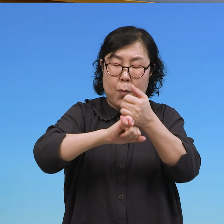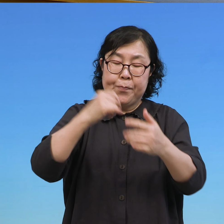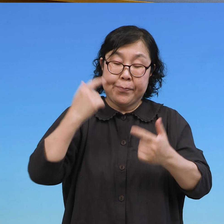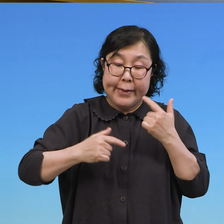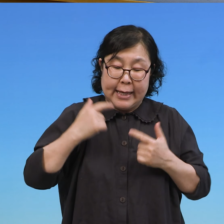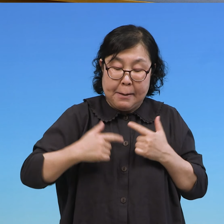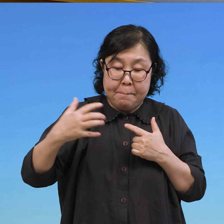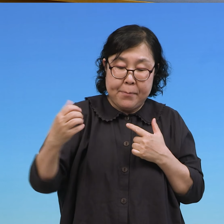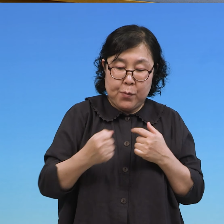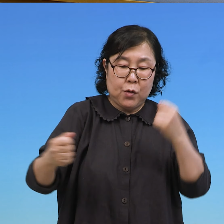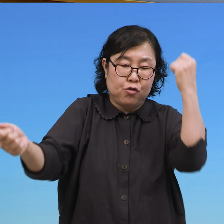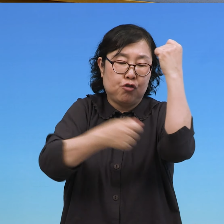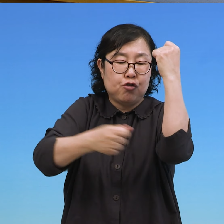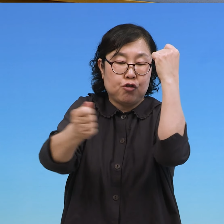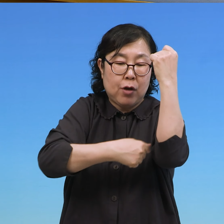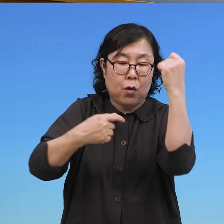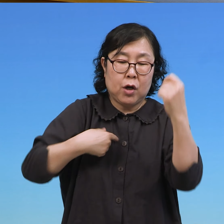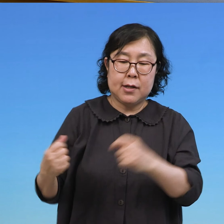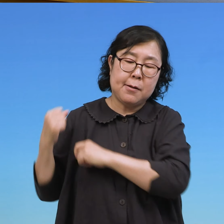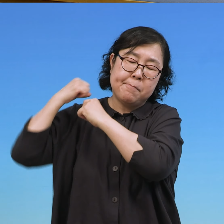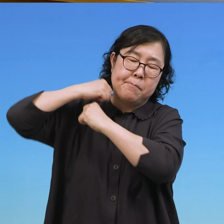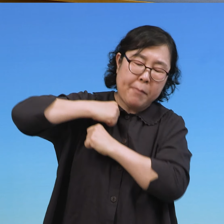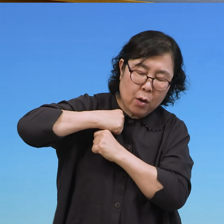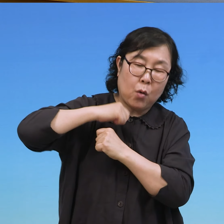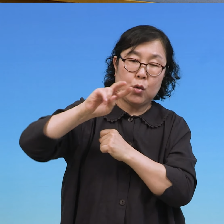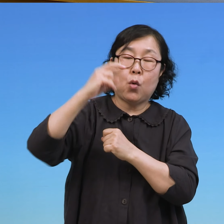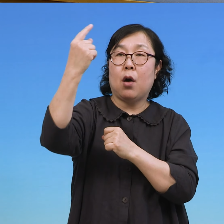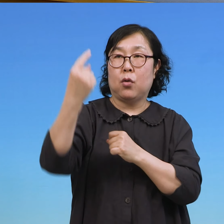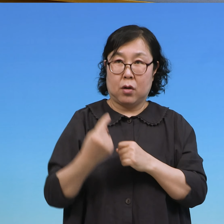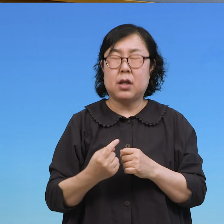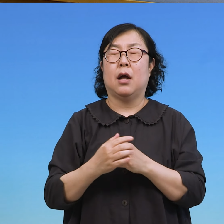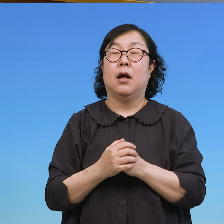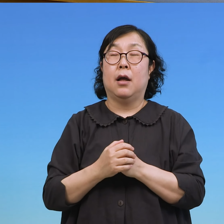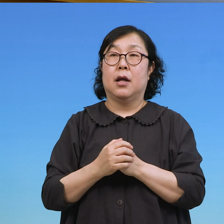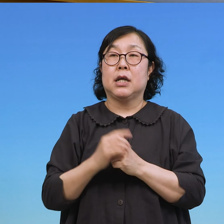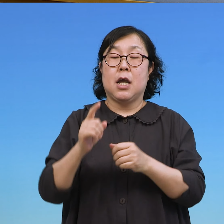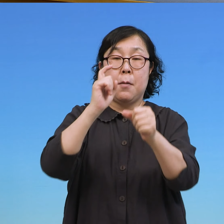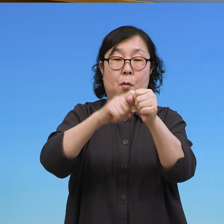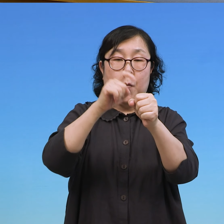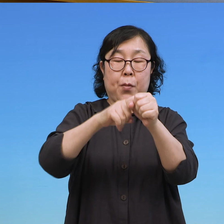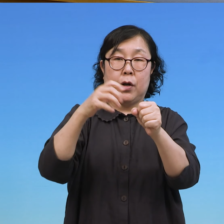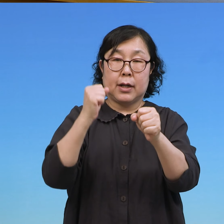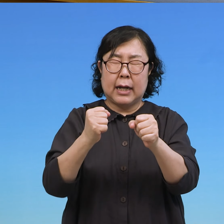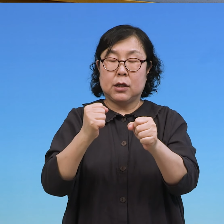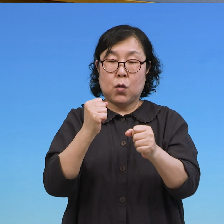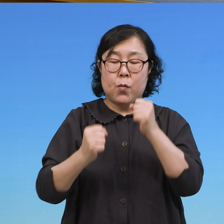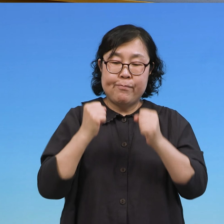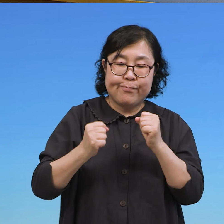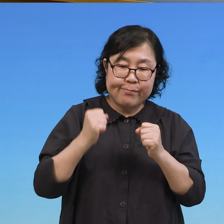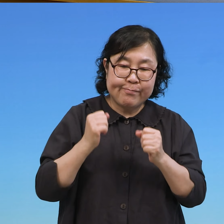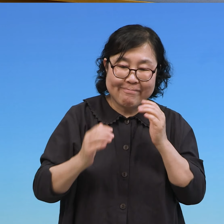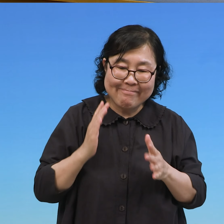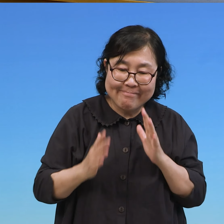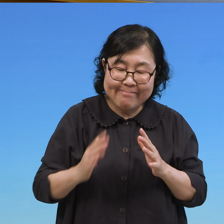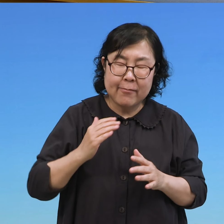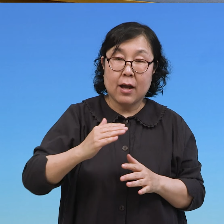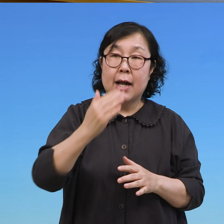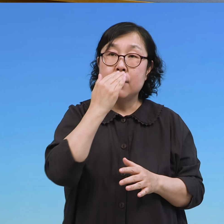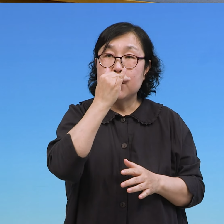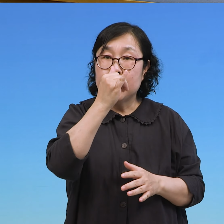그 곡식단을 가지고 돌아오리로다. 이 목표를 가지고 그렇게 달려나가시는 남으시는 분이나